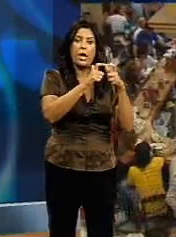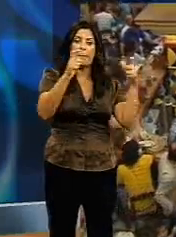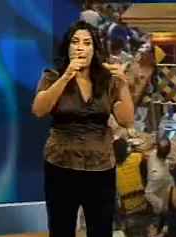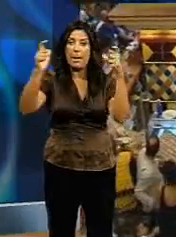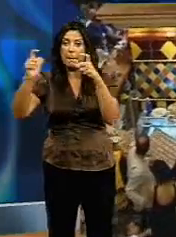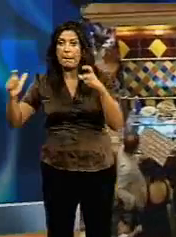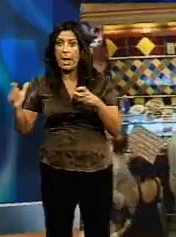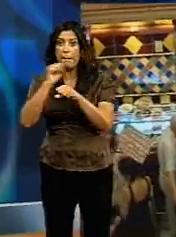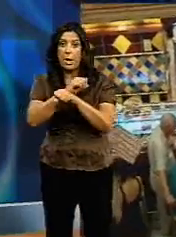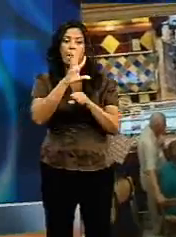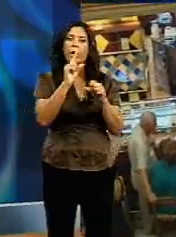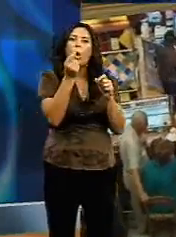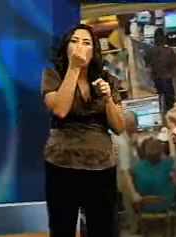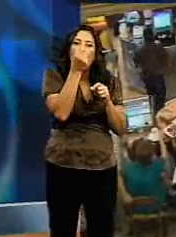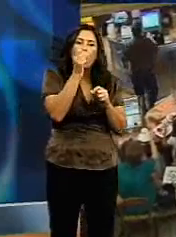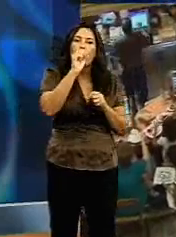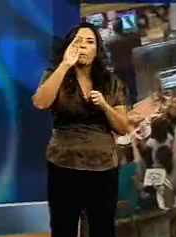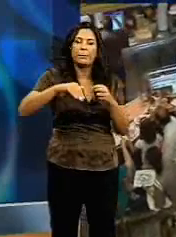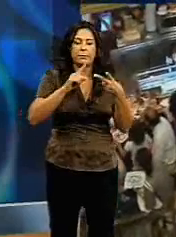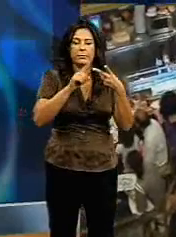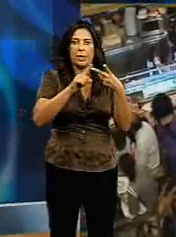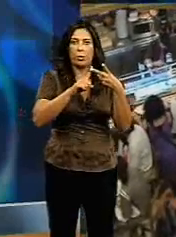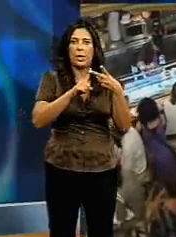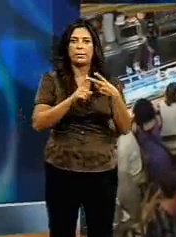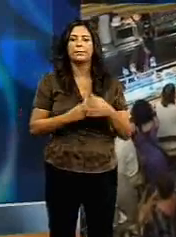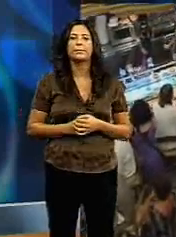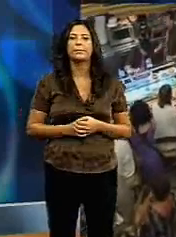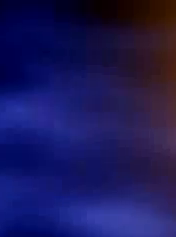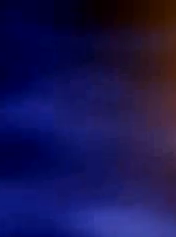paro durante los últimos 12 meses.